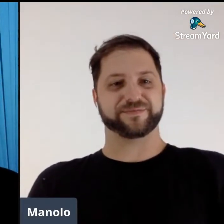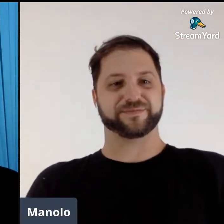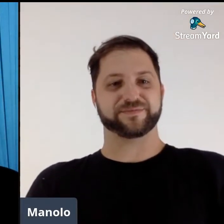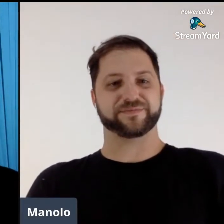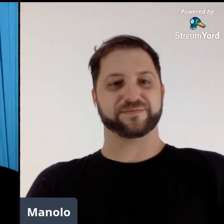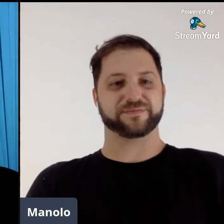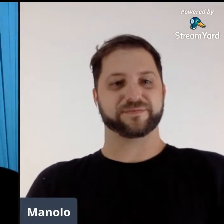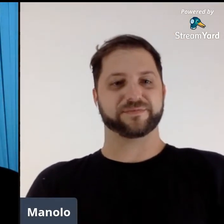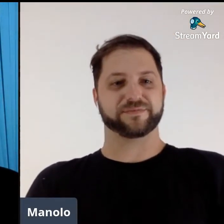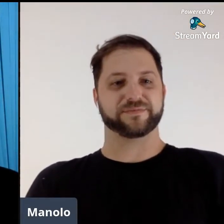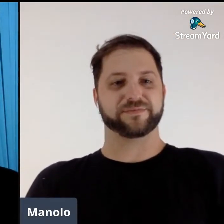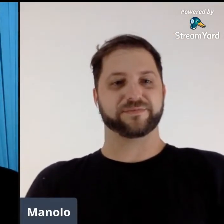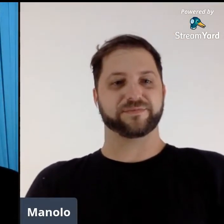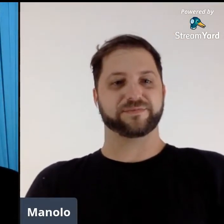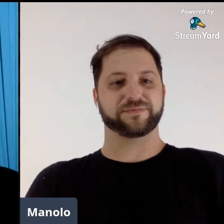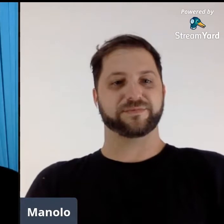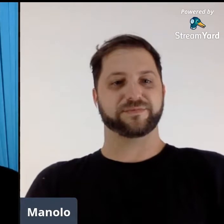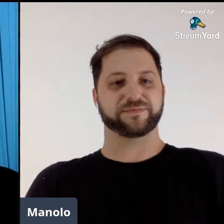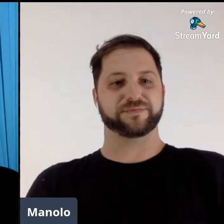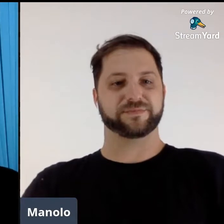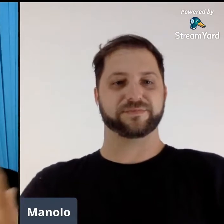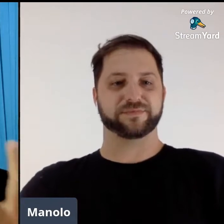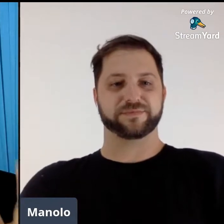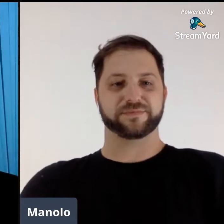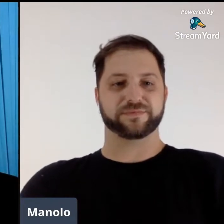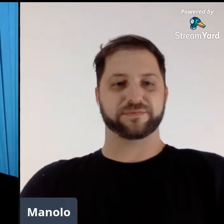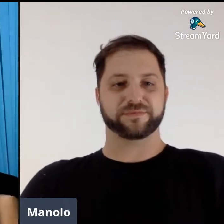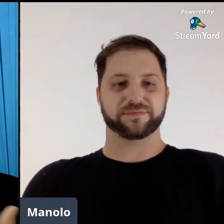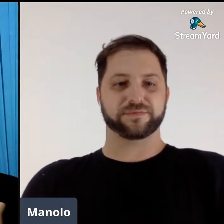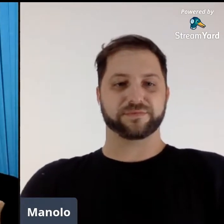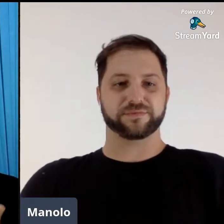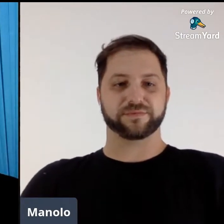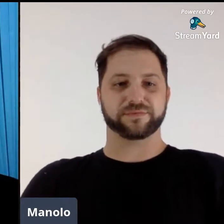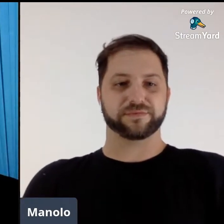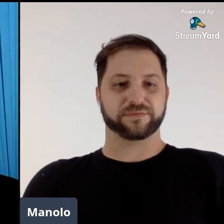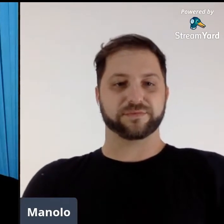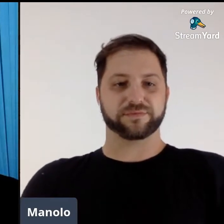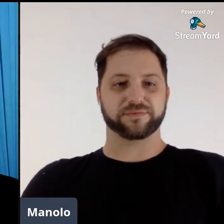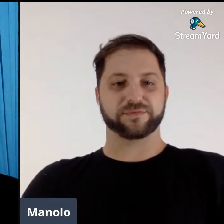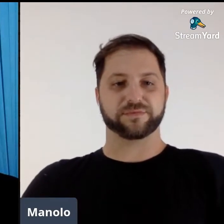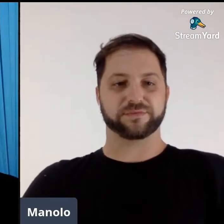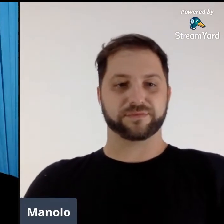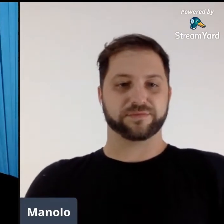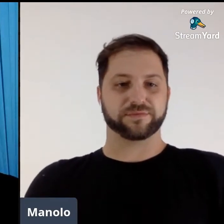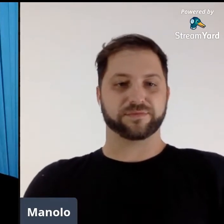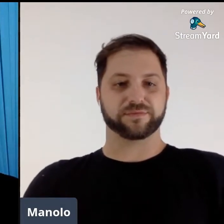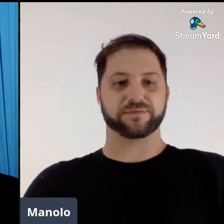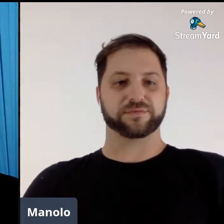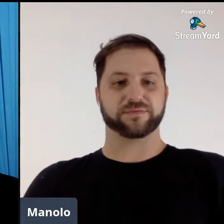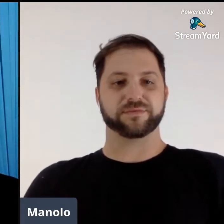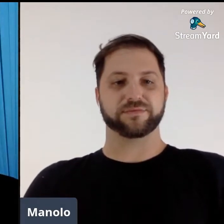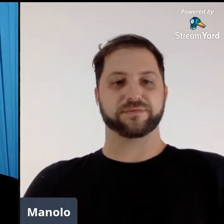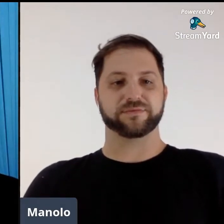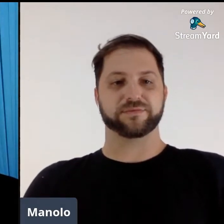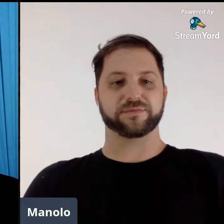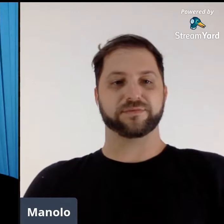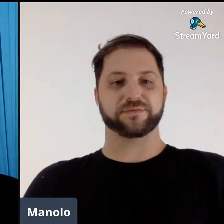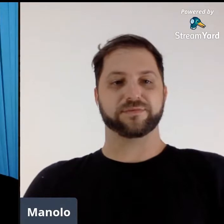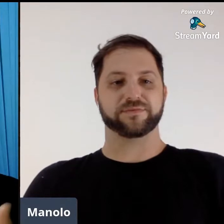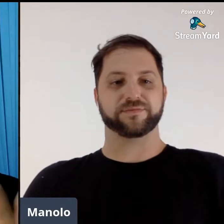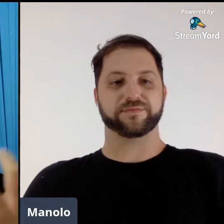importante porque ela integra o surdo no, na sociedade. Quando eu faço um